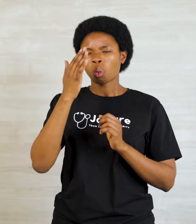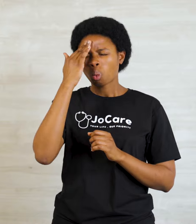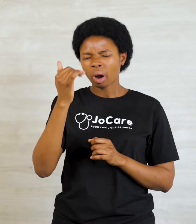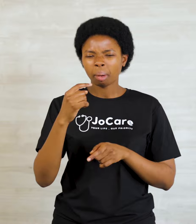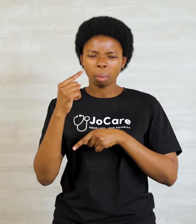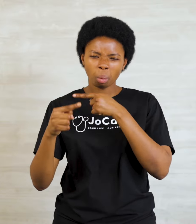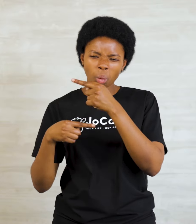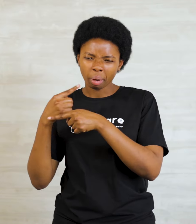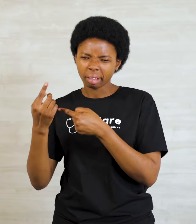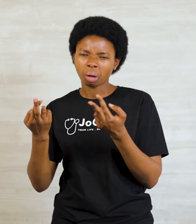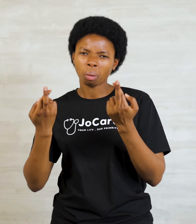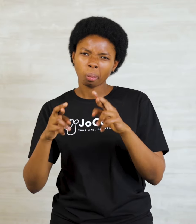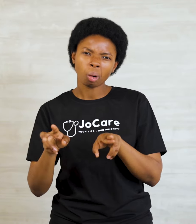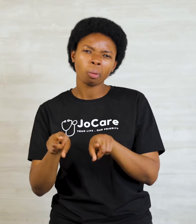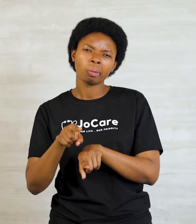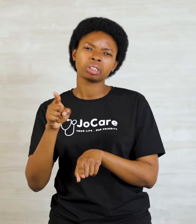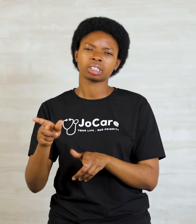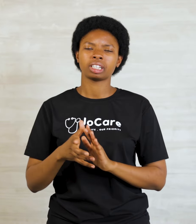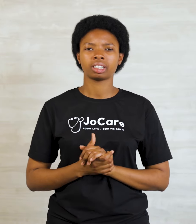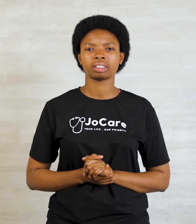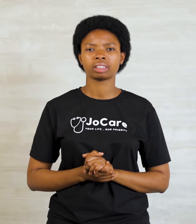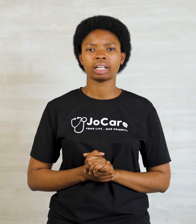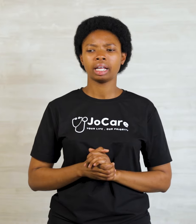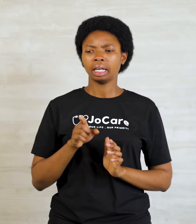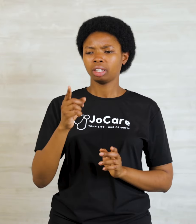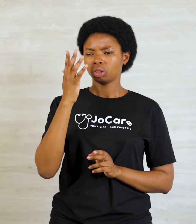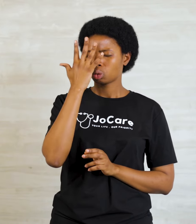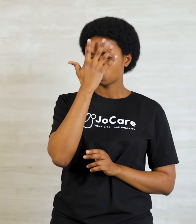iryo izo soni twazirwanya gute